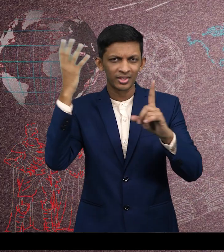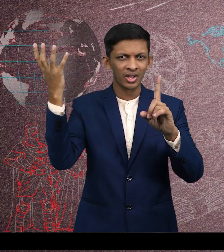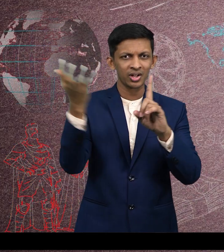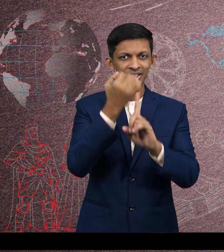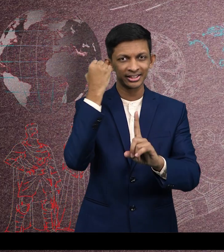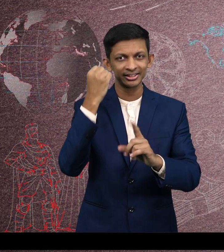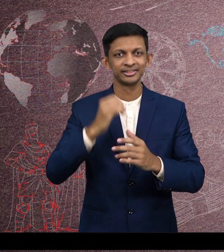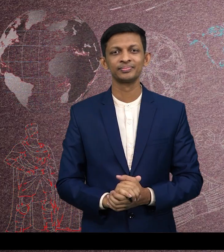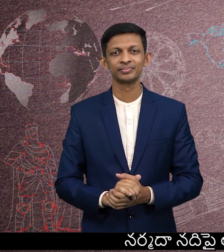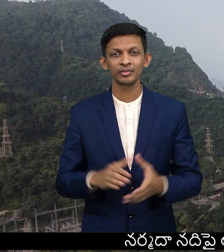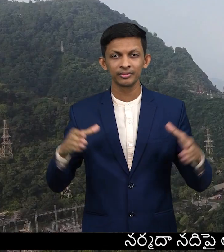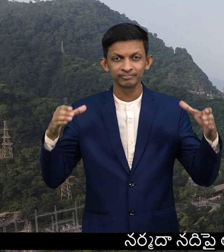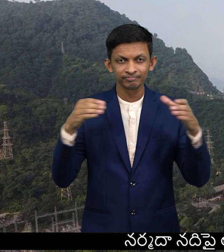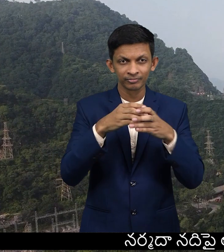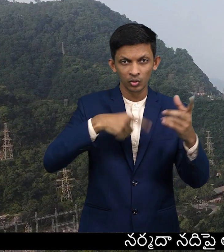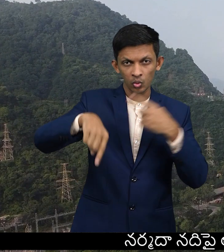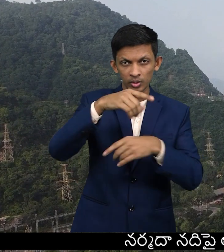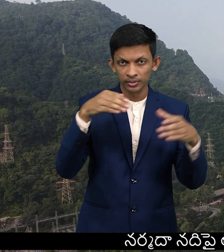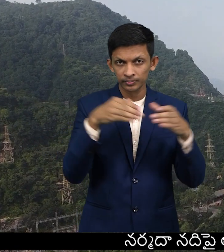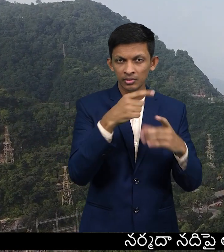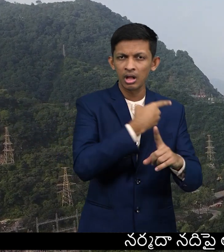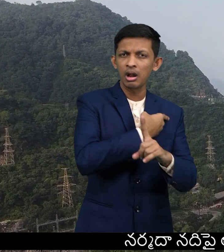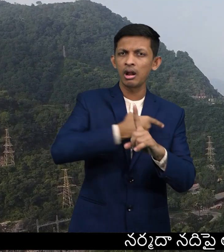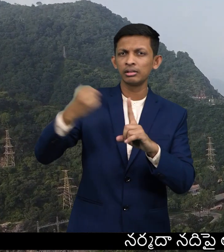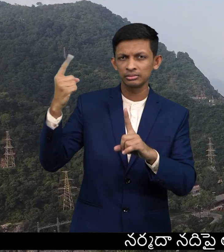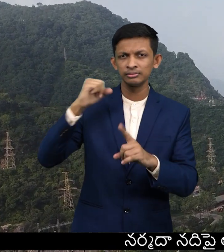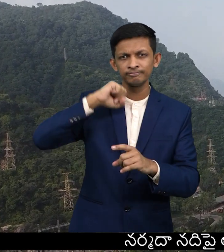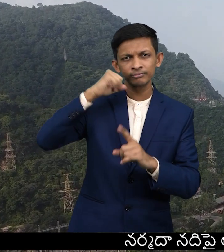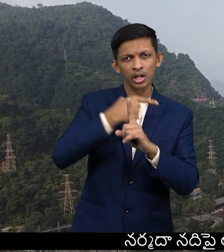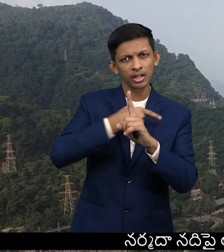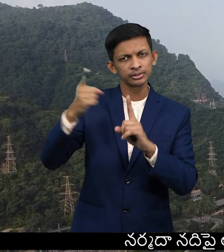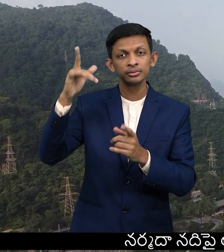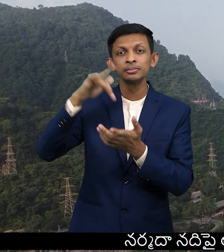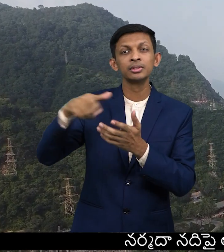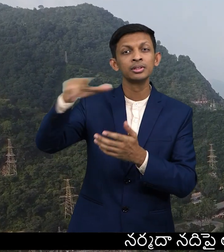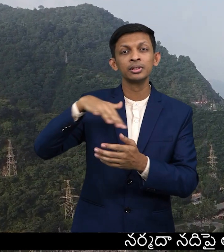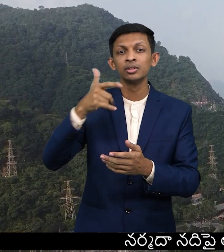ఫలితాలు: నర్మదా నదిపై ఆనకట్టలకు వ్యతిరేకంగా ఉద్యమాలు.